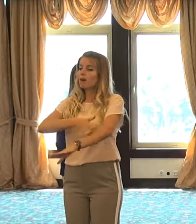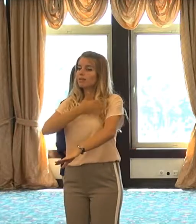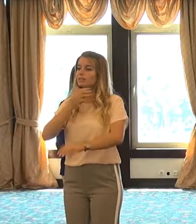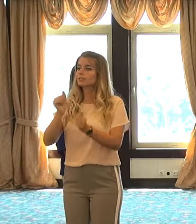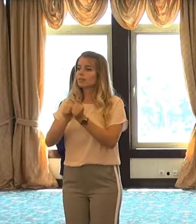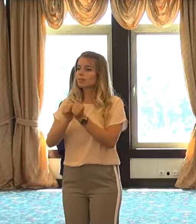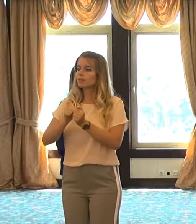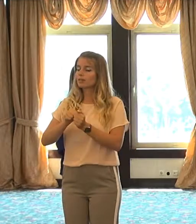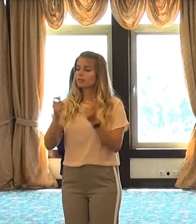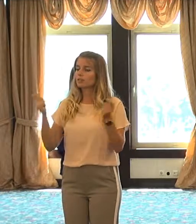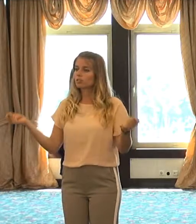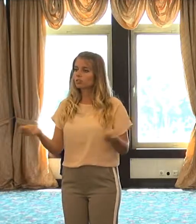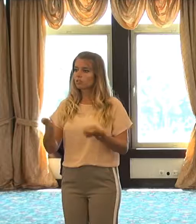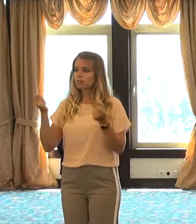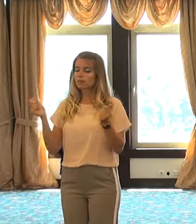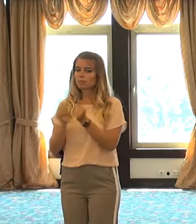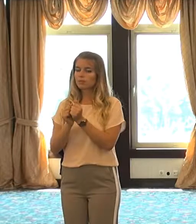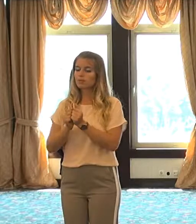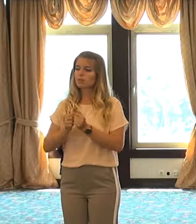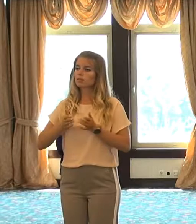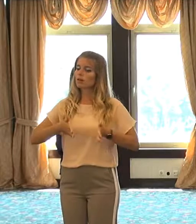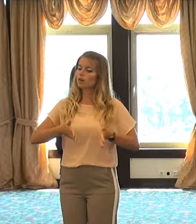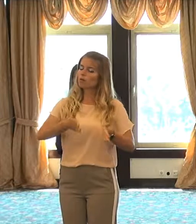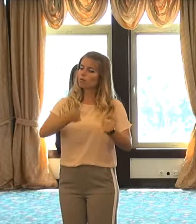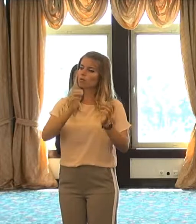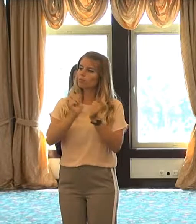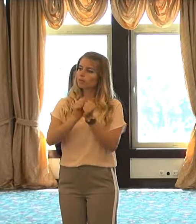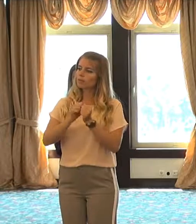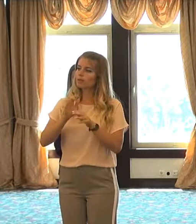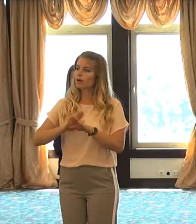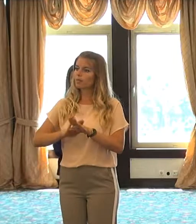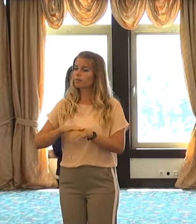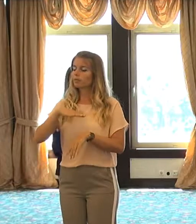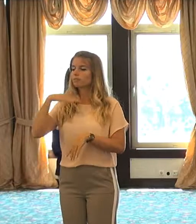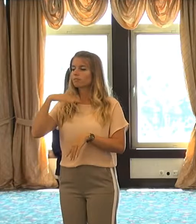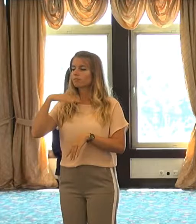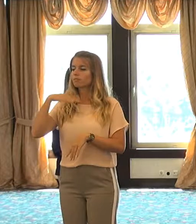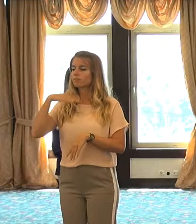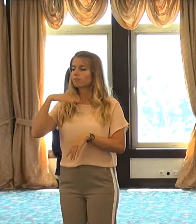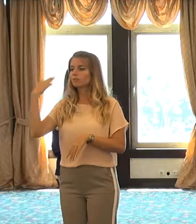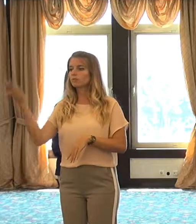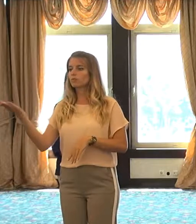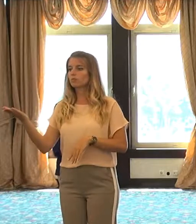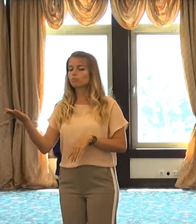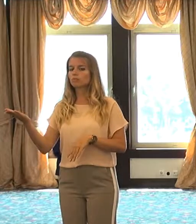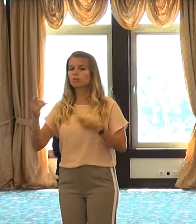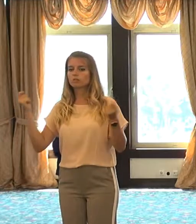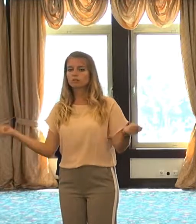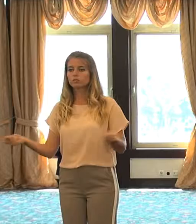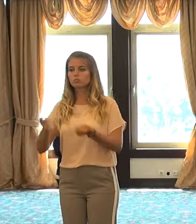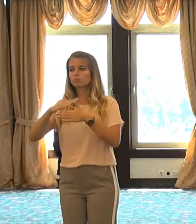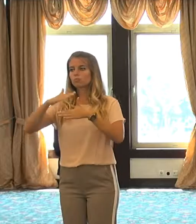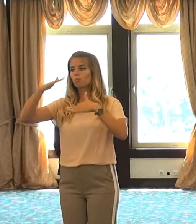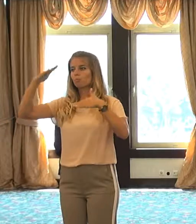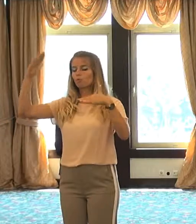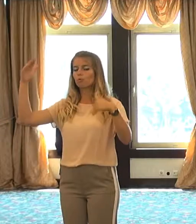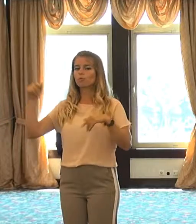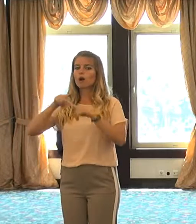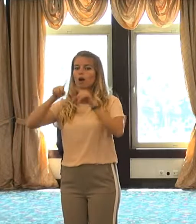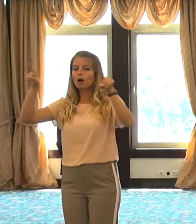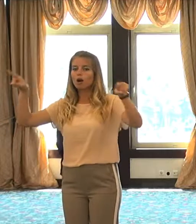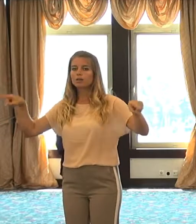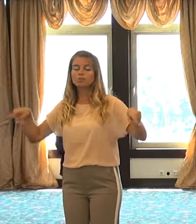sayıda kurum ve kişilerle yola çıktık. Daha sonra bu serüven büyüdü.